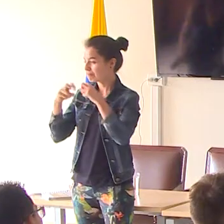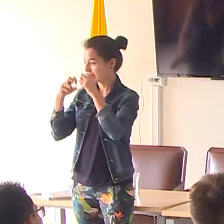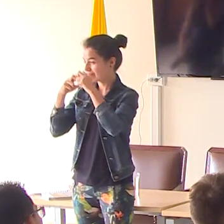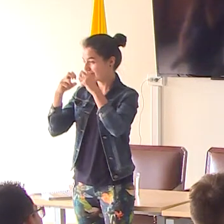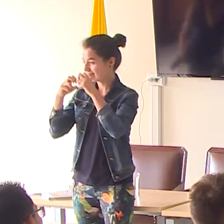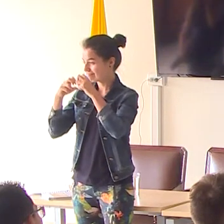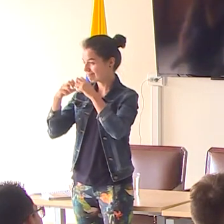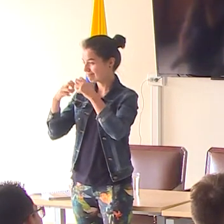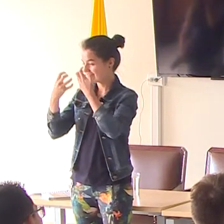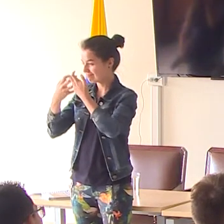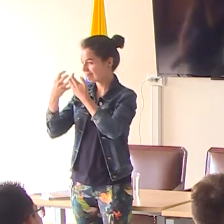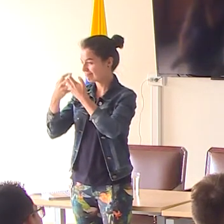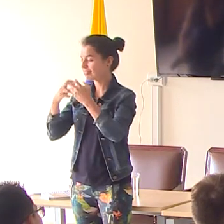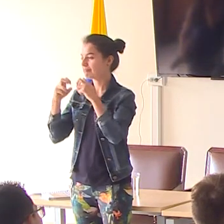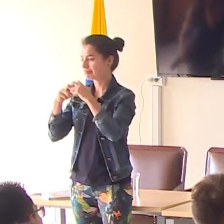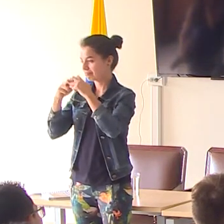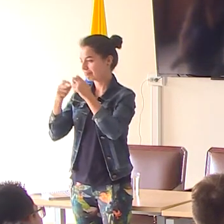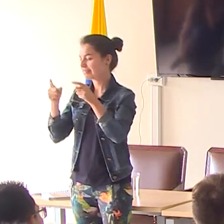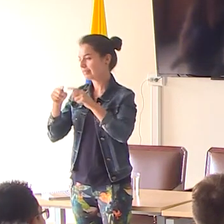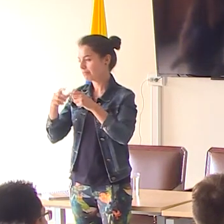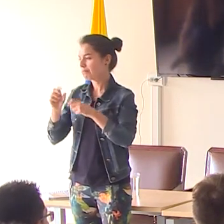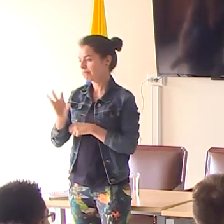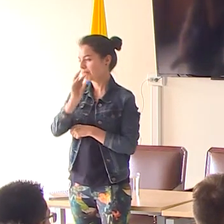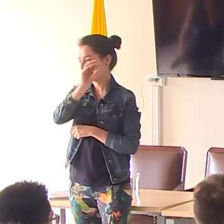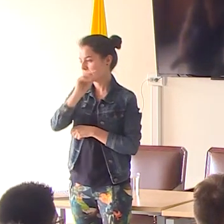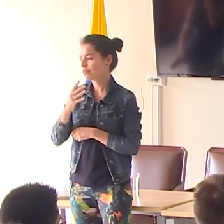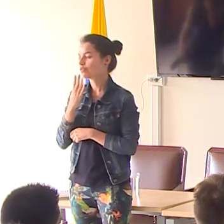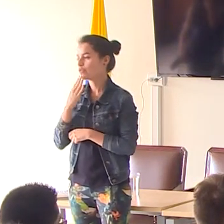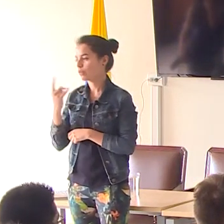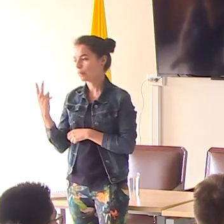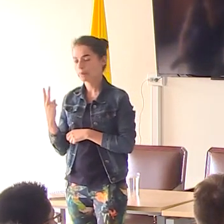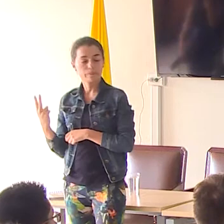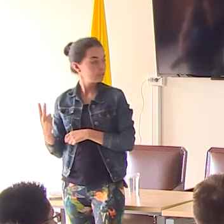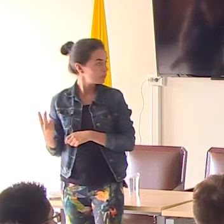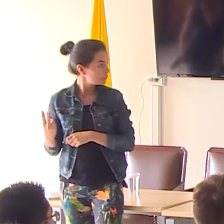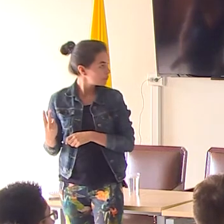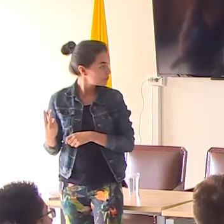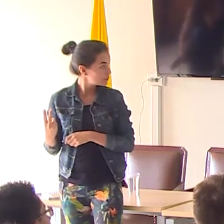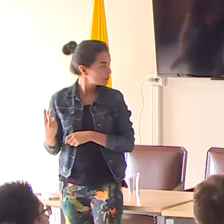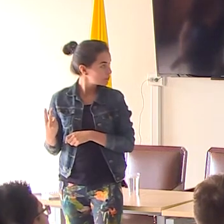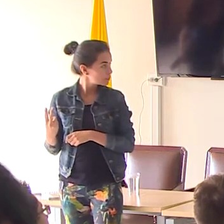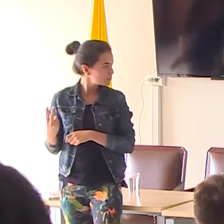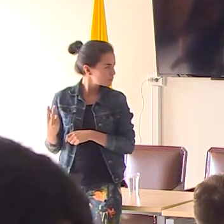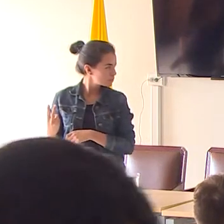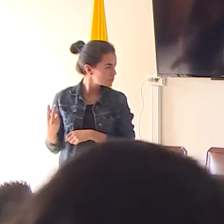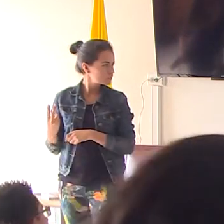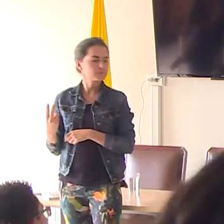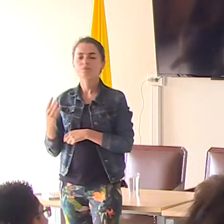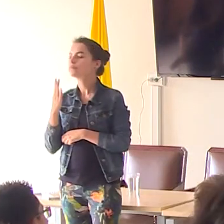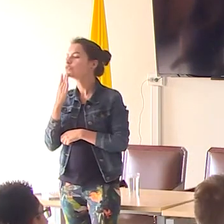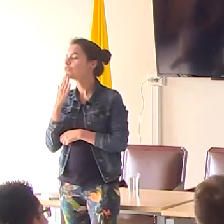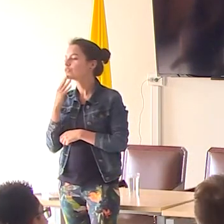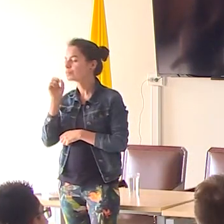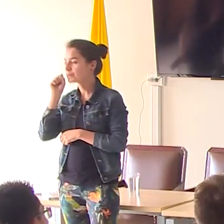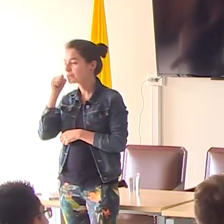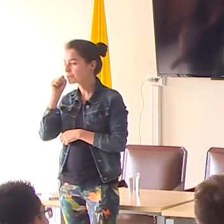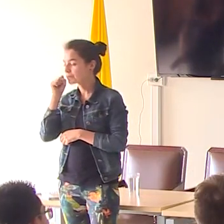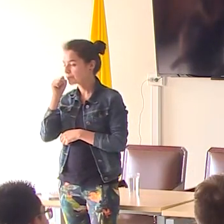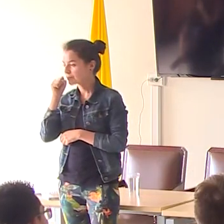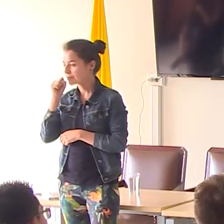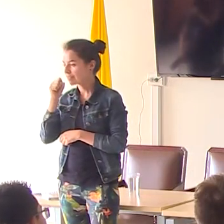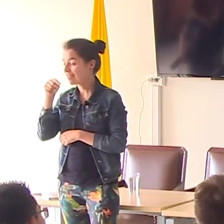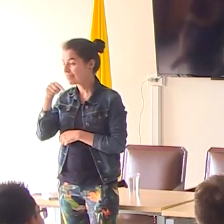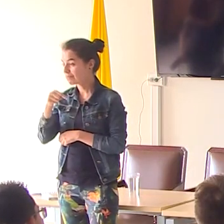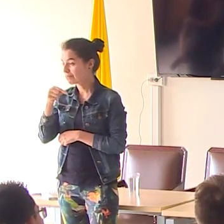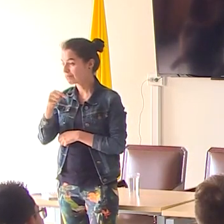los suelos de expansión urbana bogotá ya prácticamente los desarrollo ya no digamos ya no los muestro acá como son los de expansión